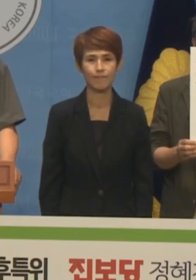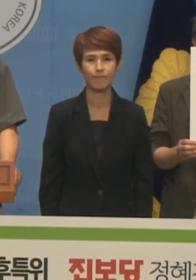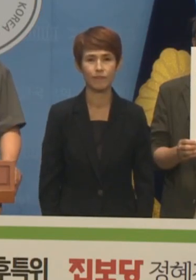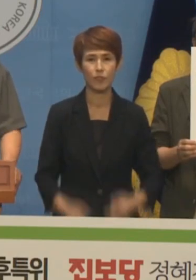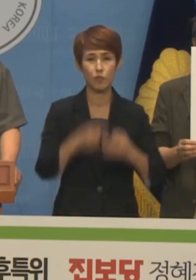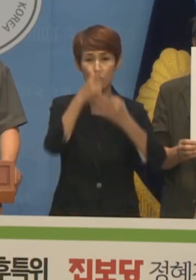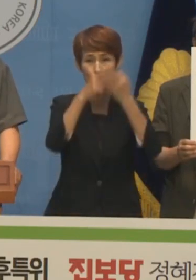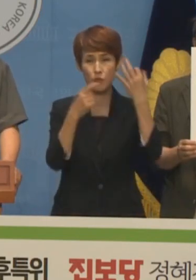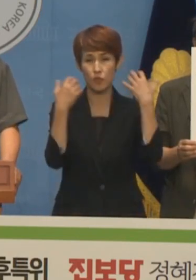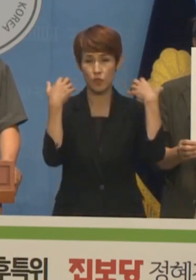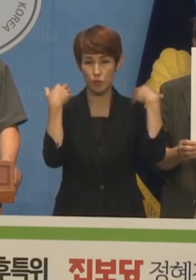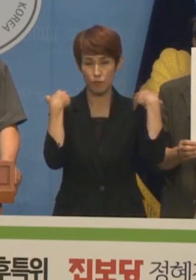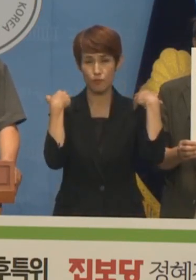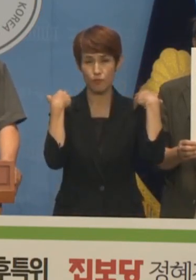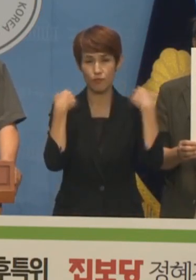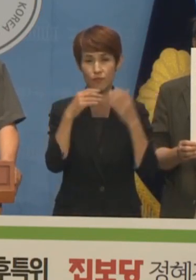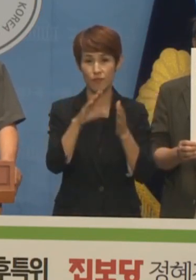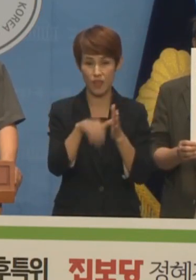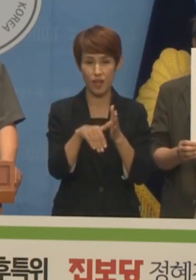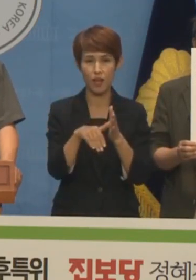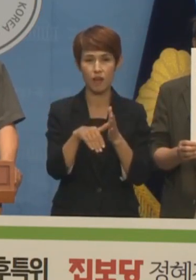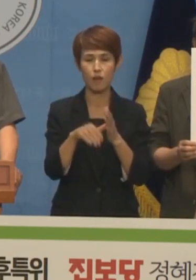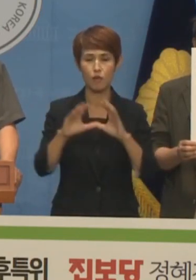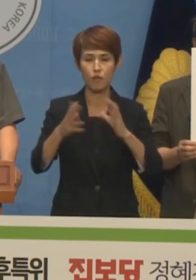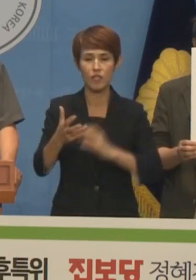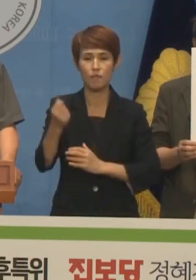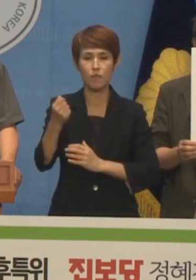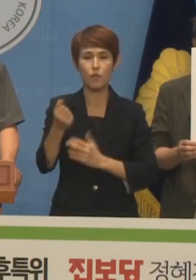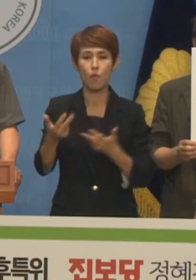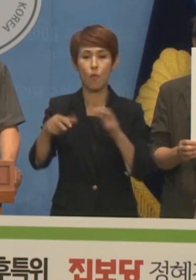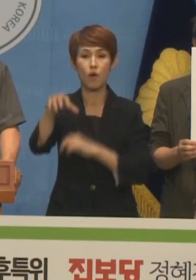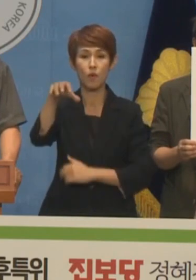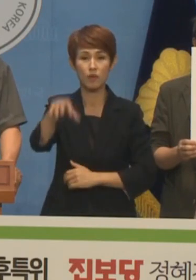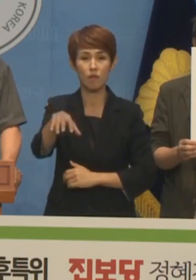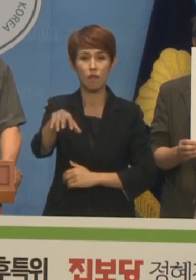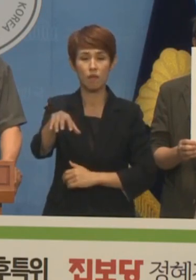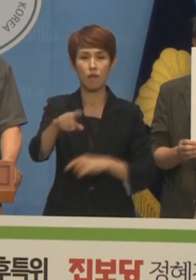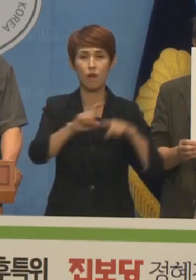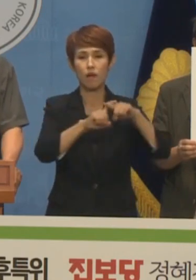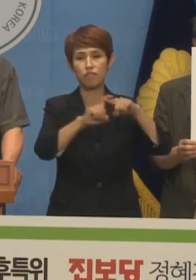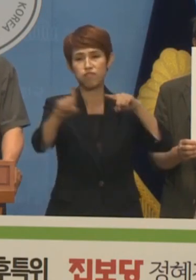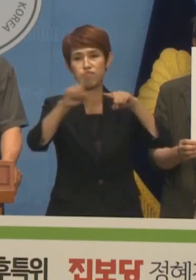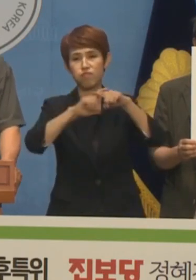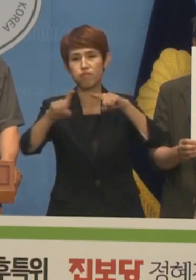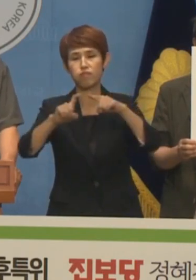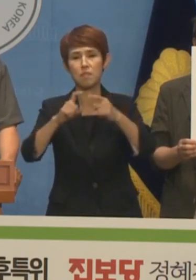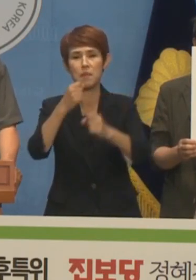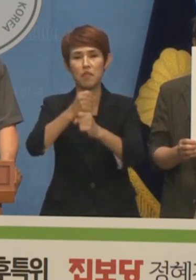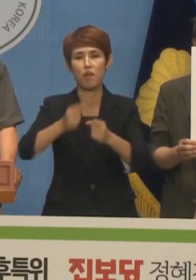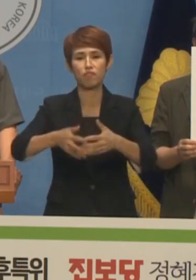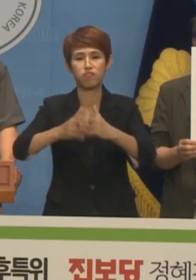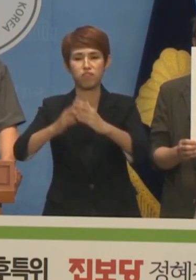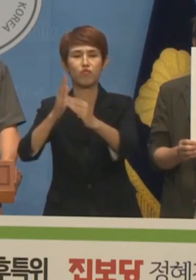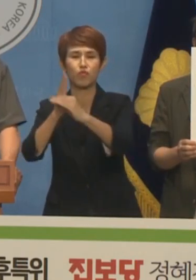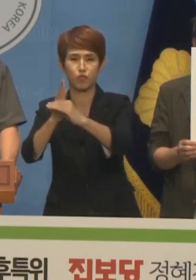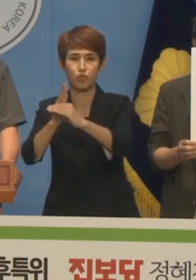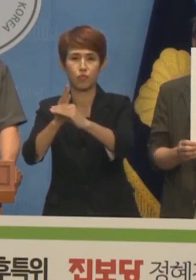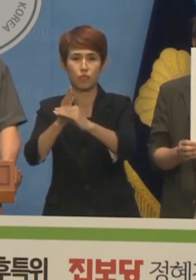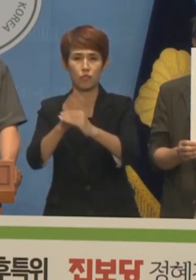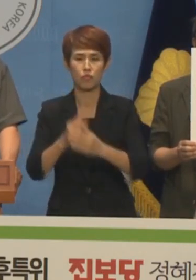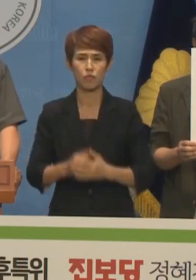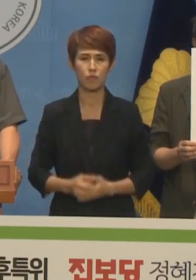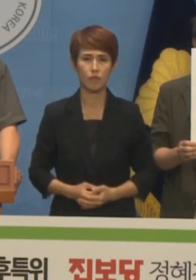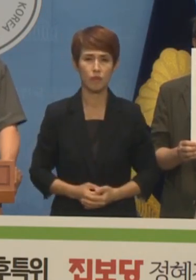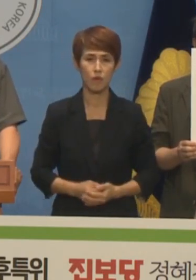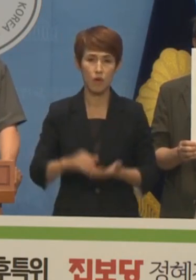윤석열 정부 들어 전국 국립공원에서 버젓이 수십 개의 케이블카 사업이 추진되고 있습니다. 산악열차와 공항